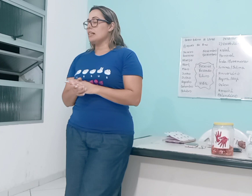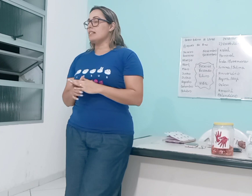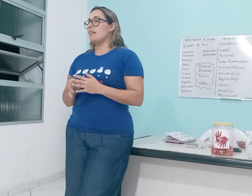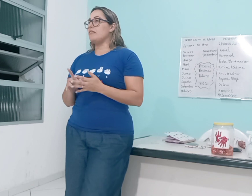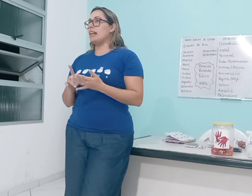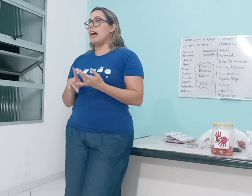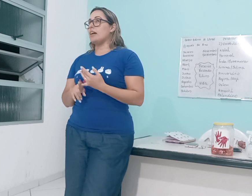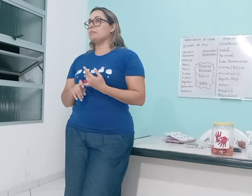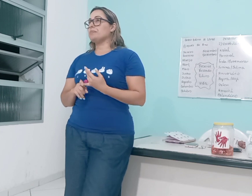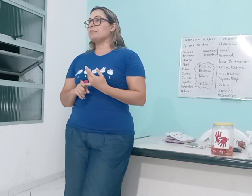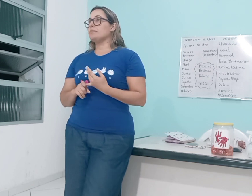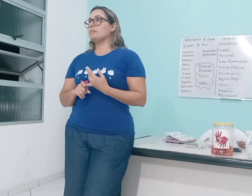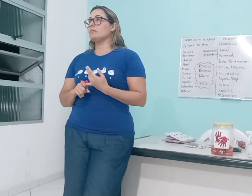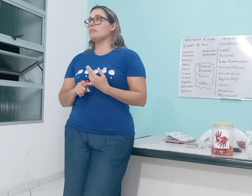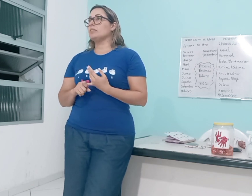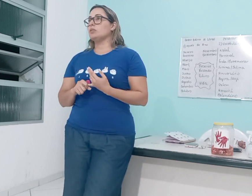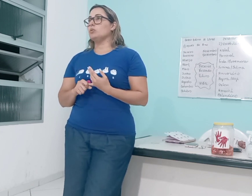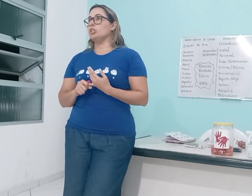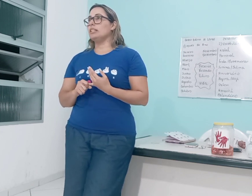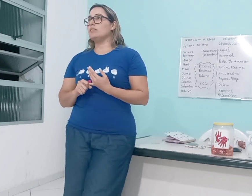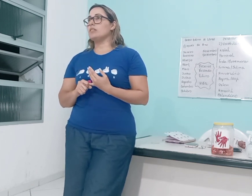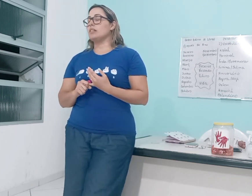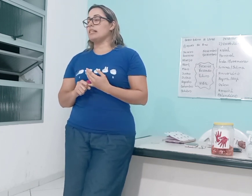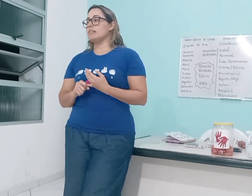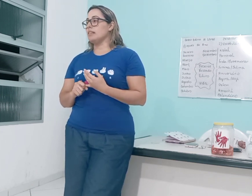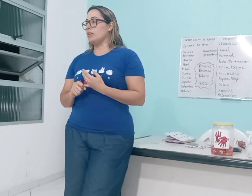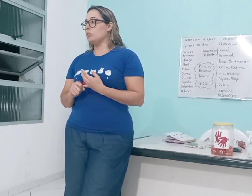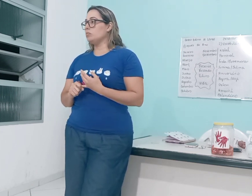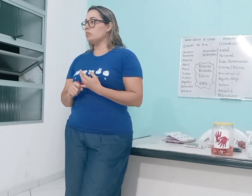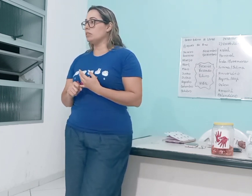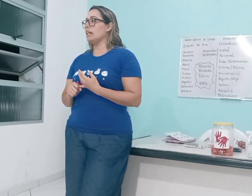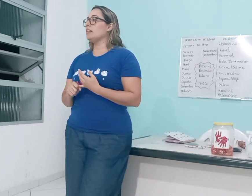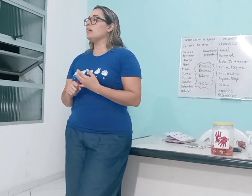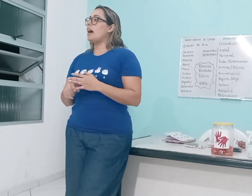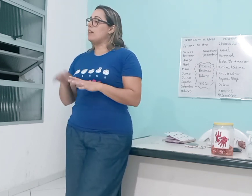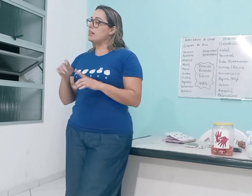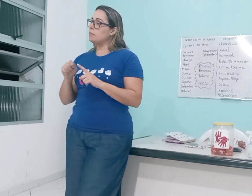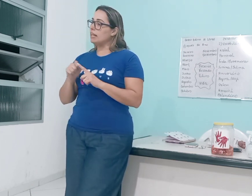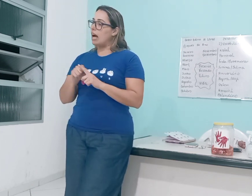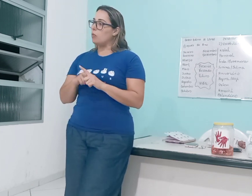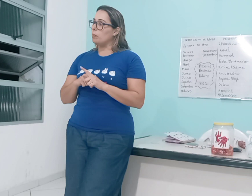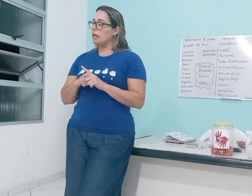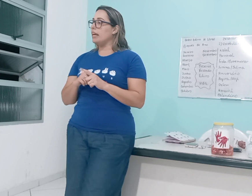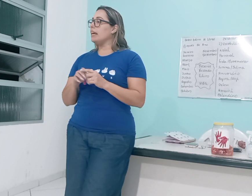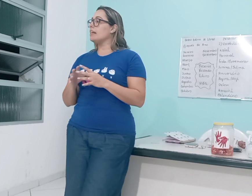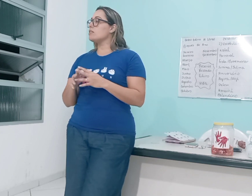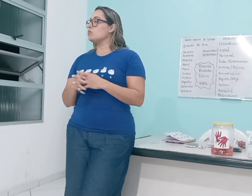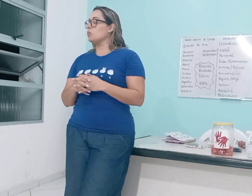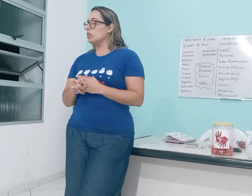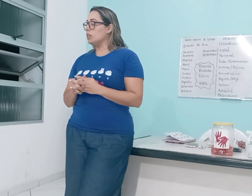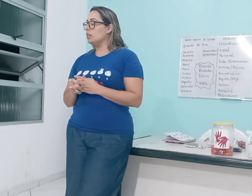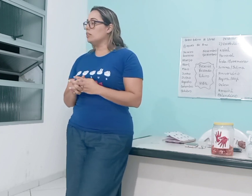vai falar o dia que você nasceu, né? Aí vai explicar o mês, o